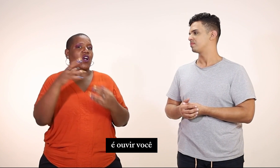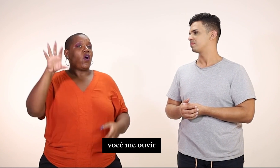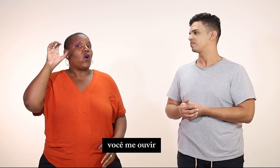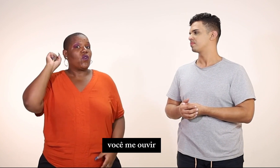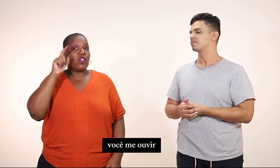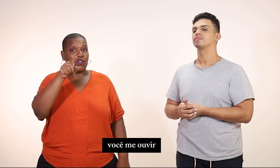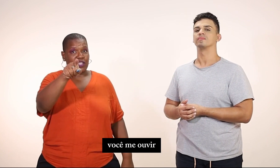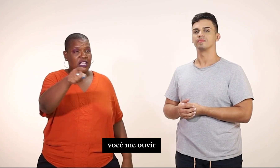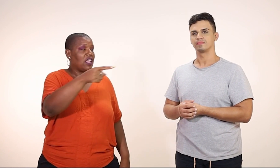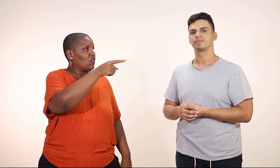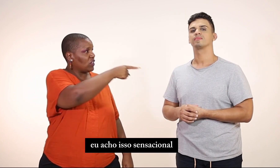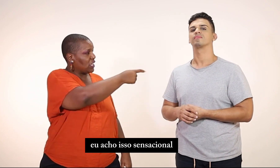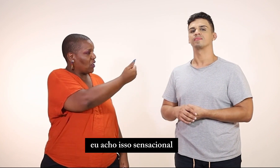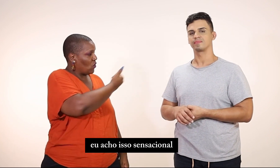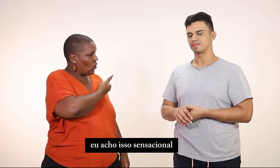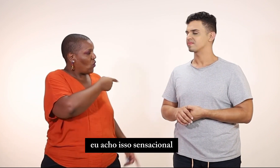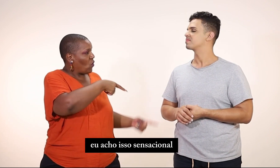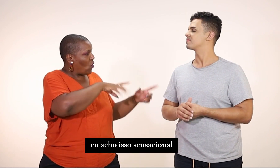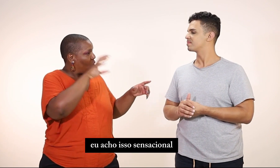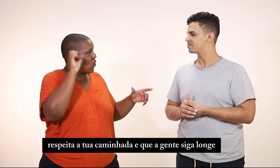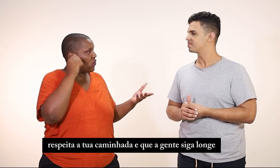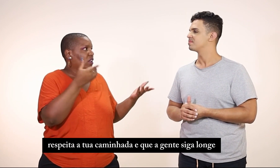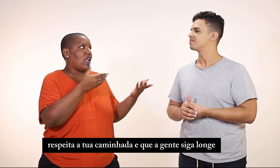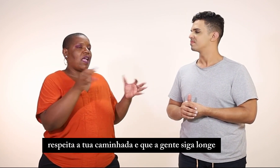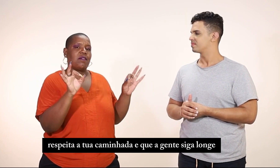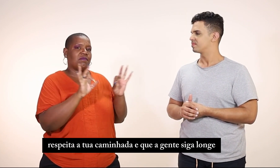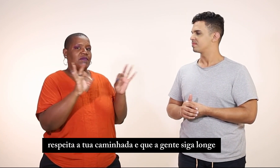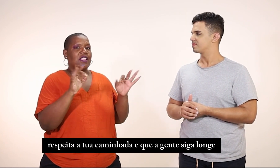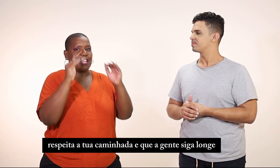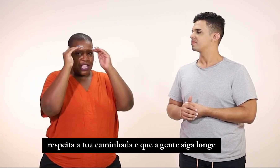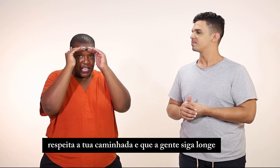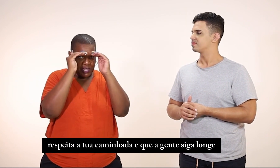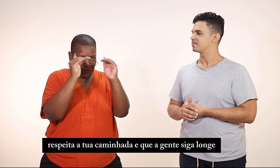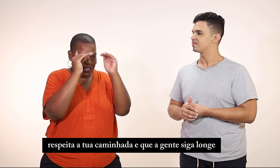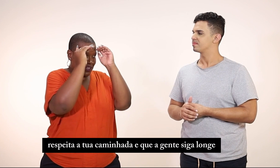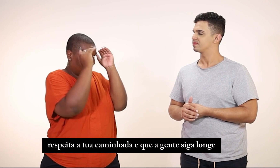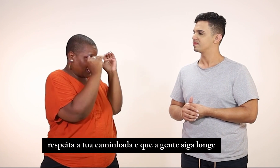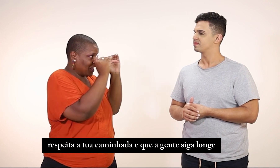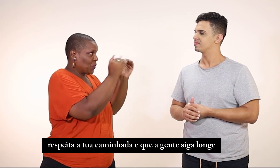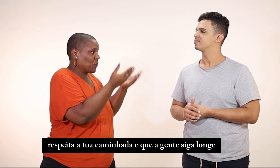você me ouvir. Eu acho isso sensacional. Respeita a tua caminhada e que a gente siga longe.